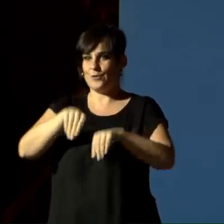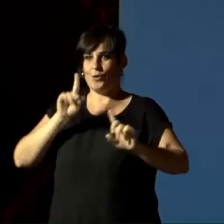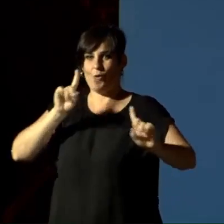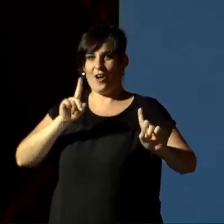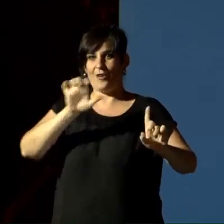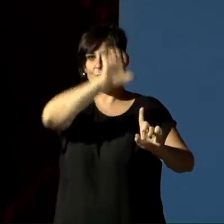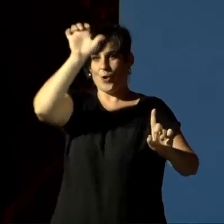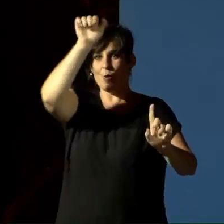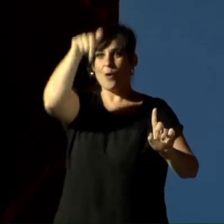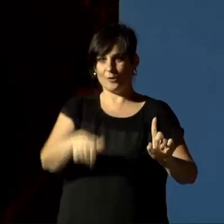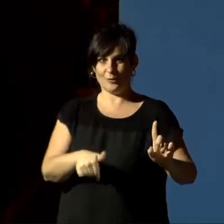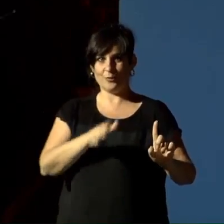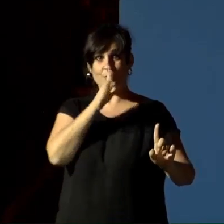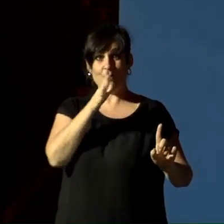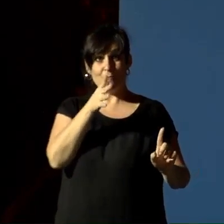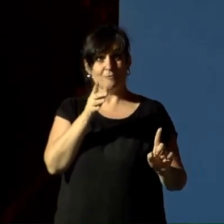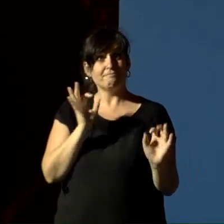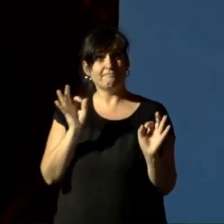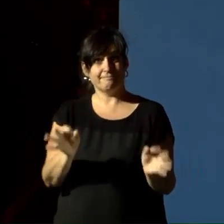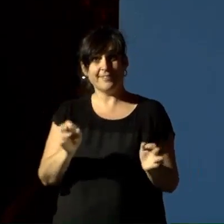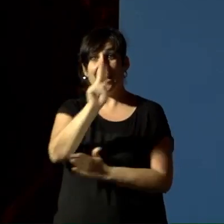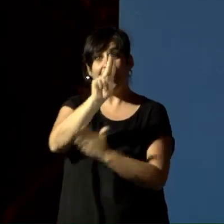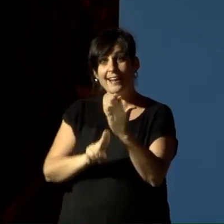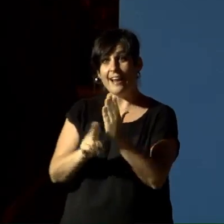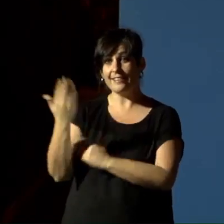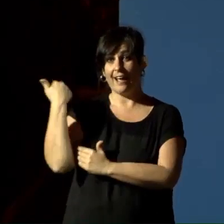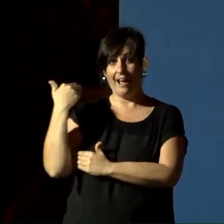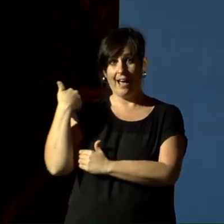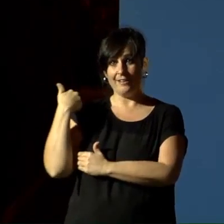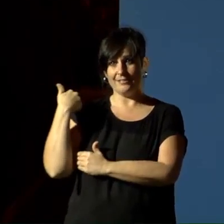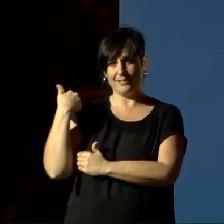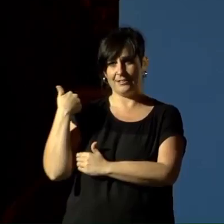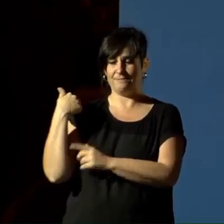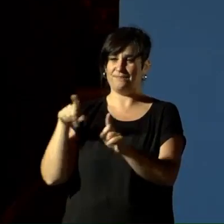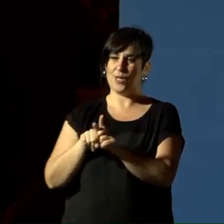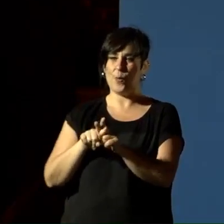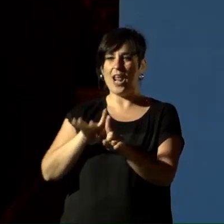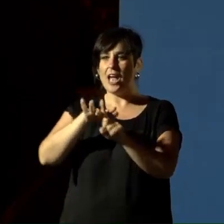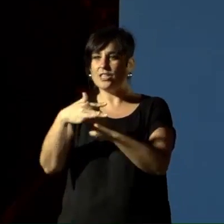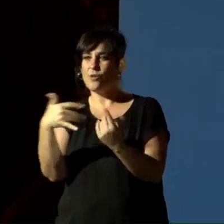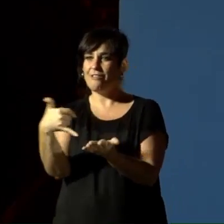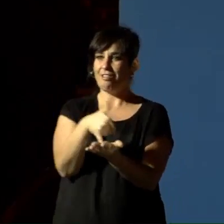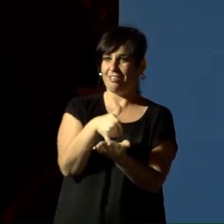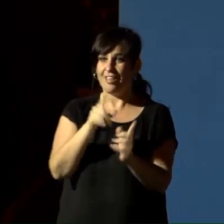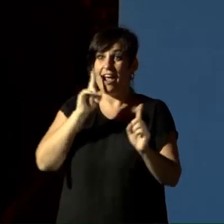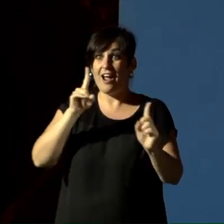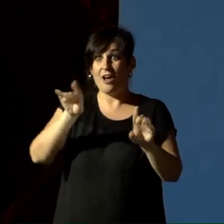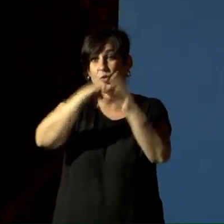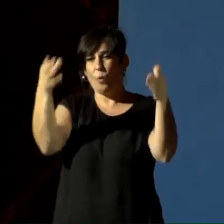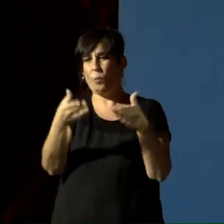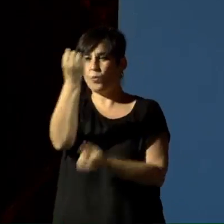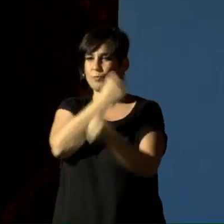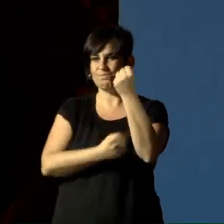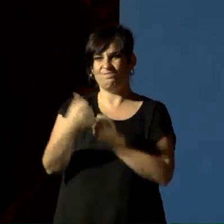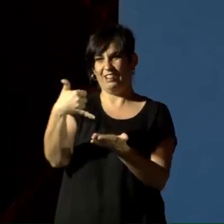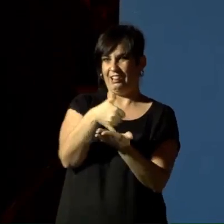porque así como Galicia pasou a desempeñar un lugar periférico ou semiperiférico na economía mundo, agora